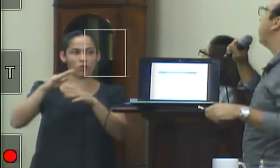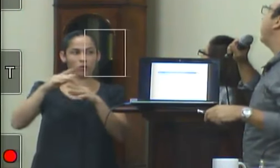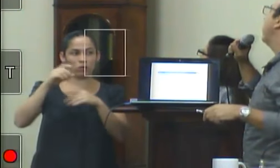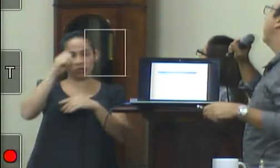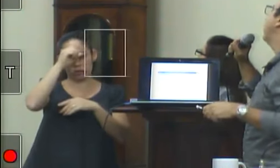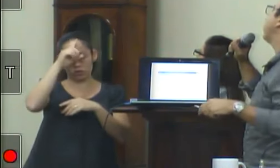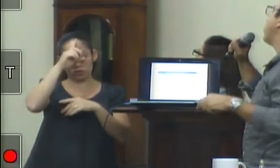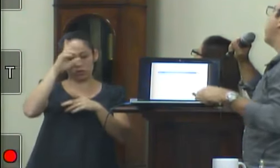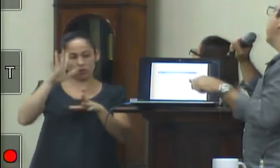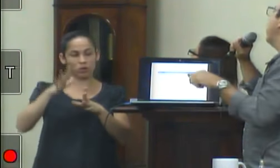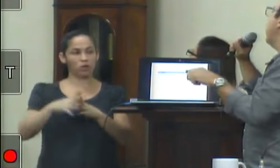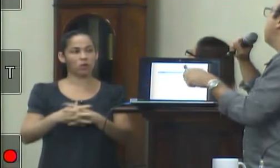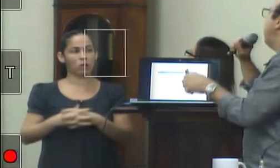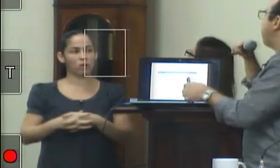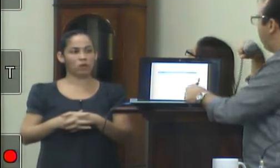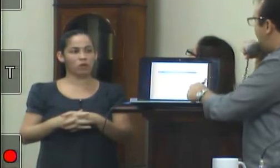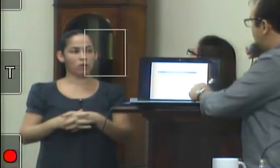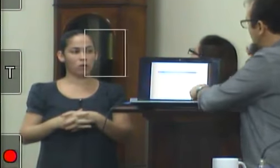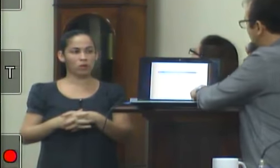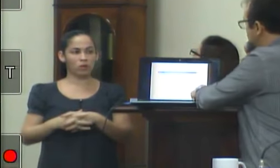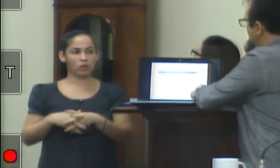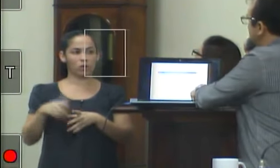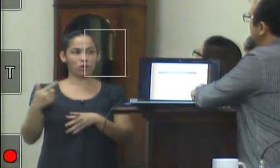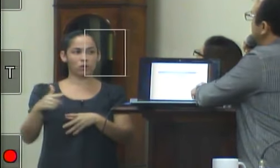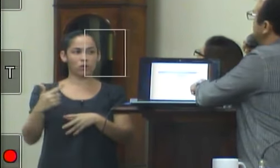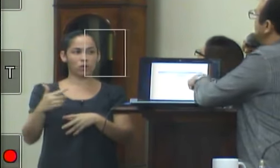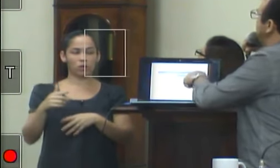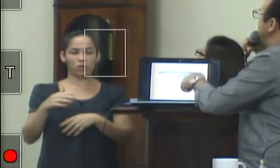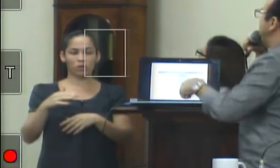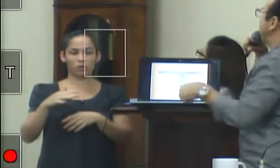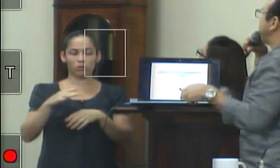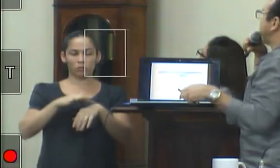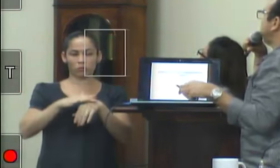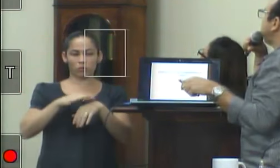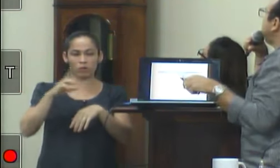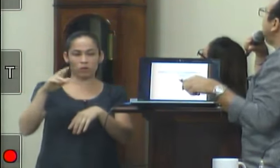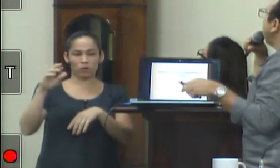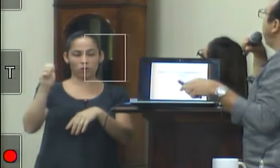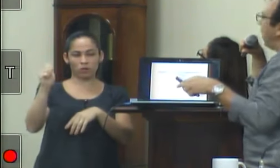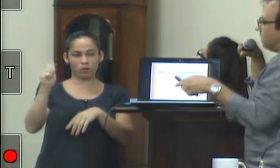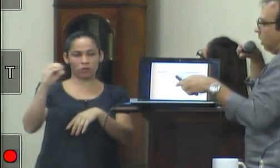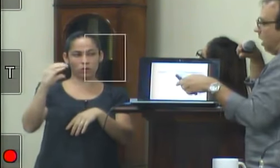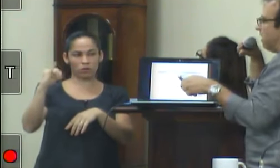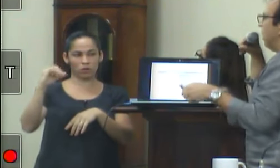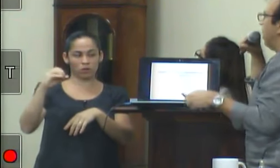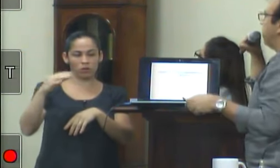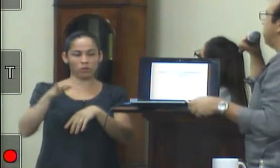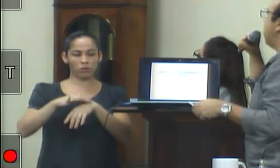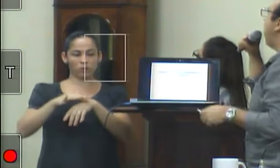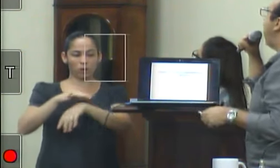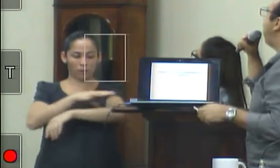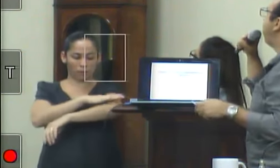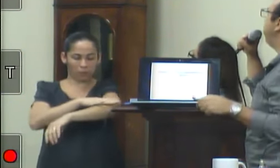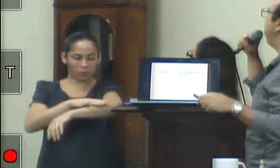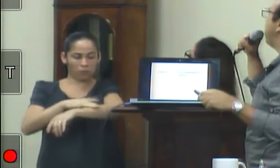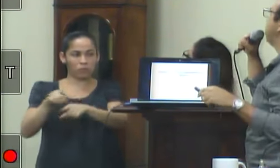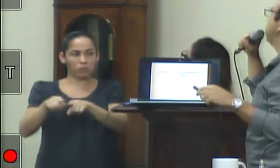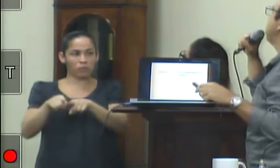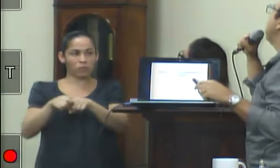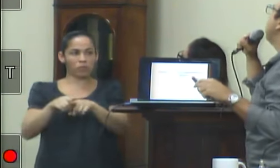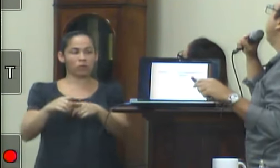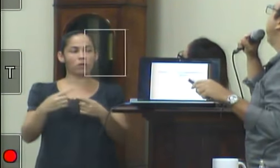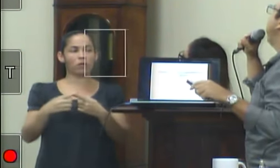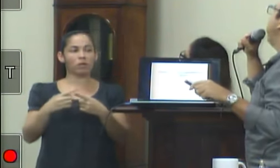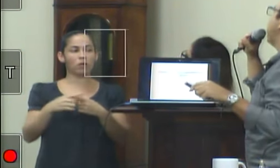domicílio. Né? Não tivemos nenhum caso novo de Hanseníase no período. Com relação às